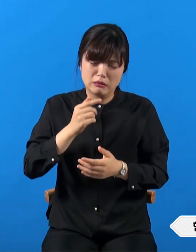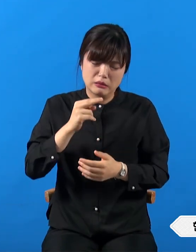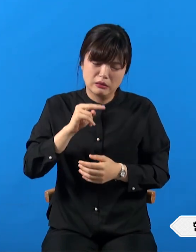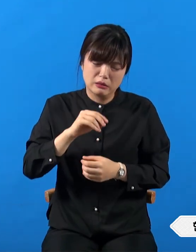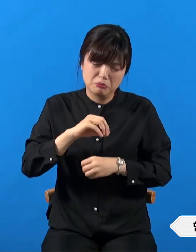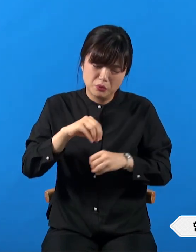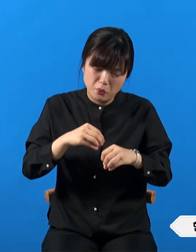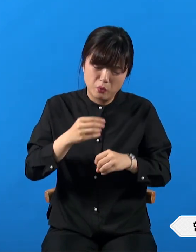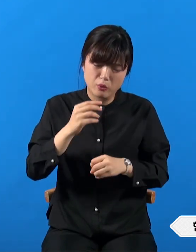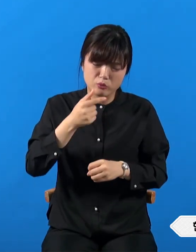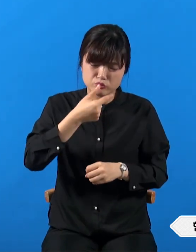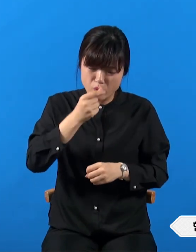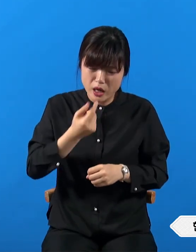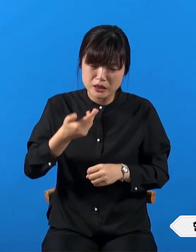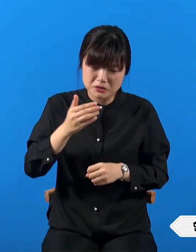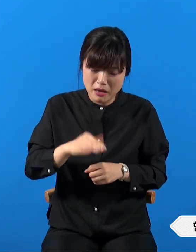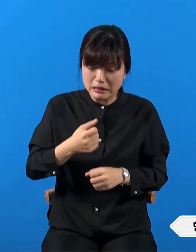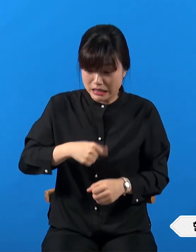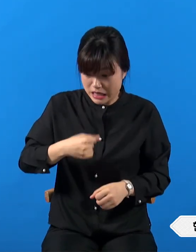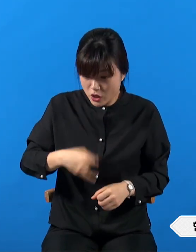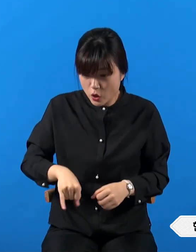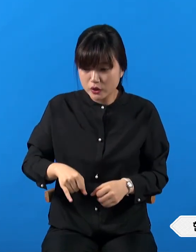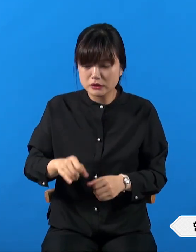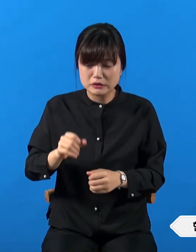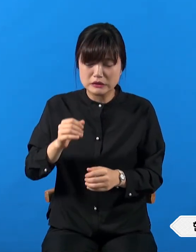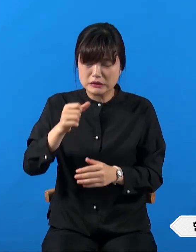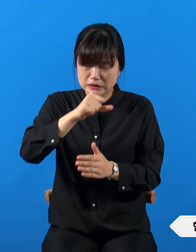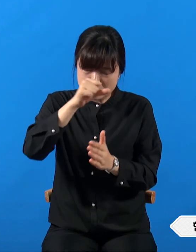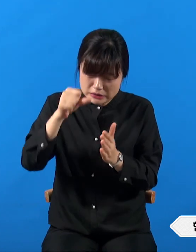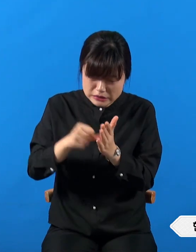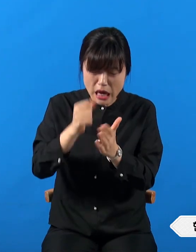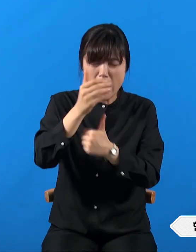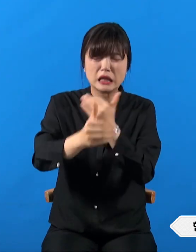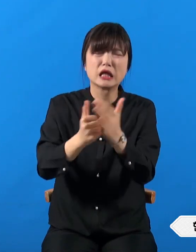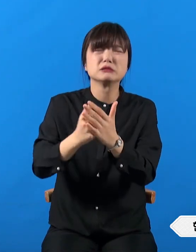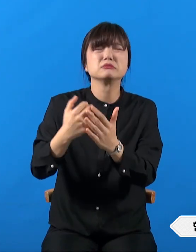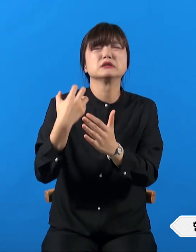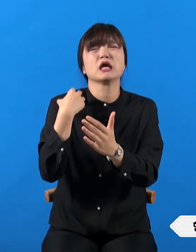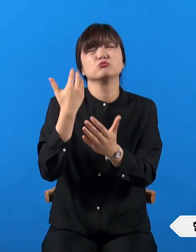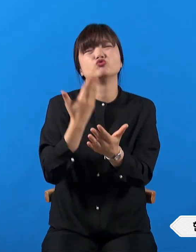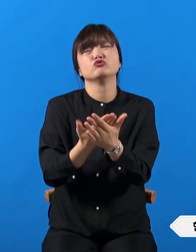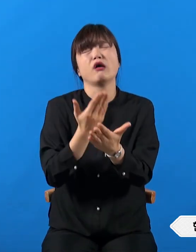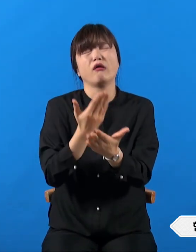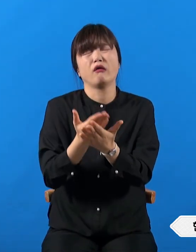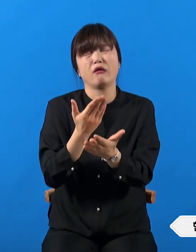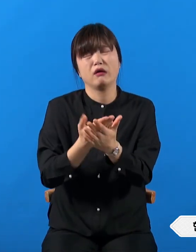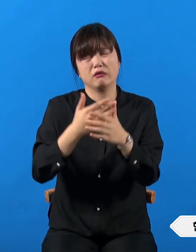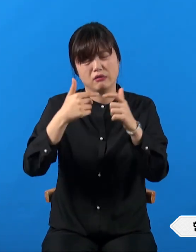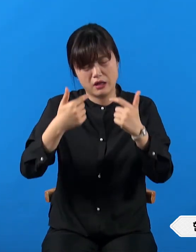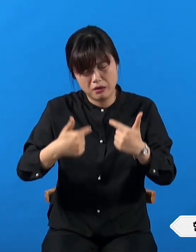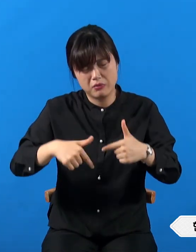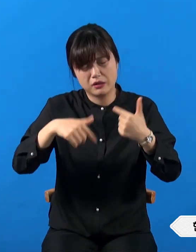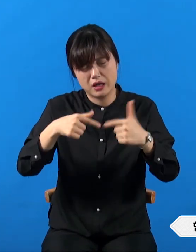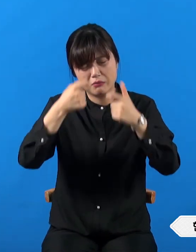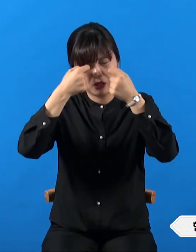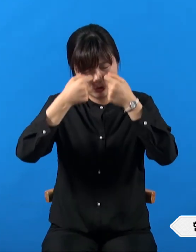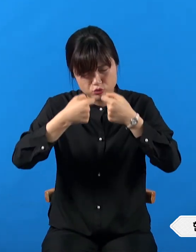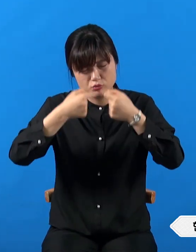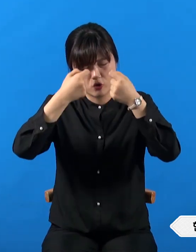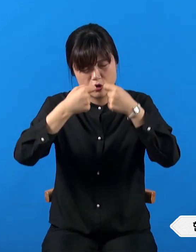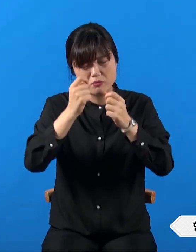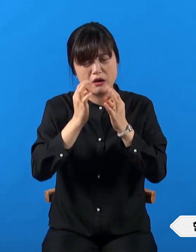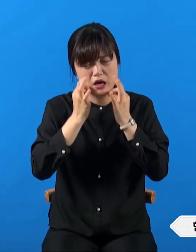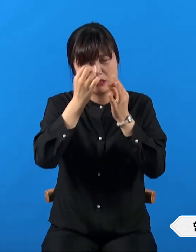비록 보잘것없는 존재지만은 내 자식들의 인생은 하나님이 책임져 달라고 눈물로